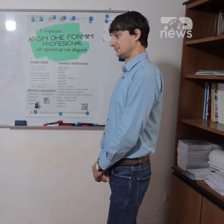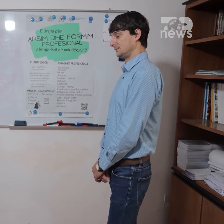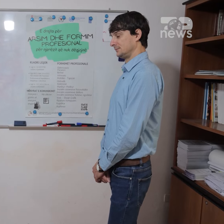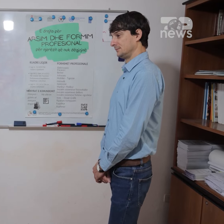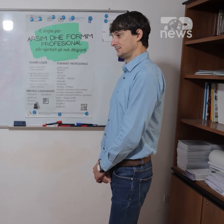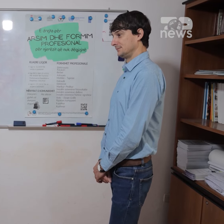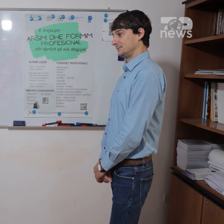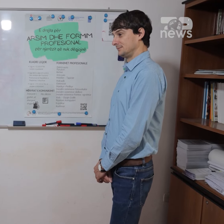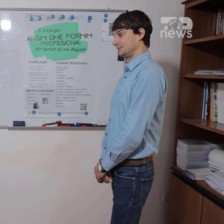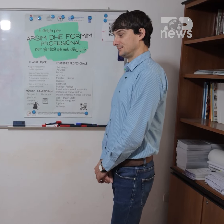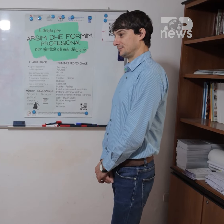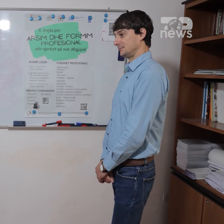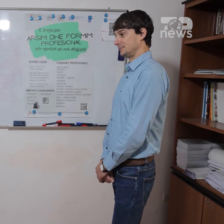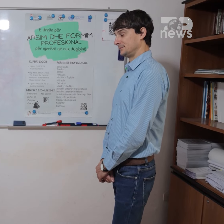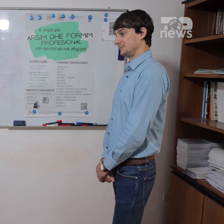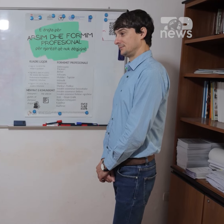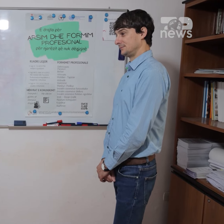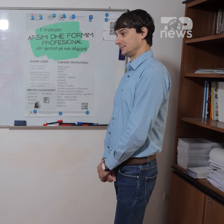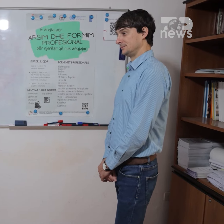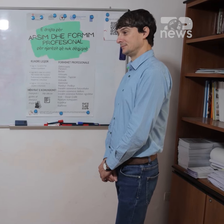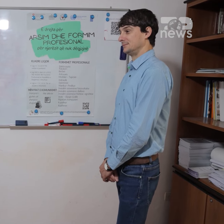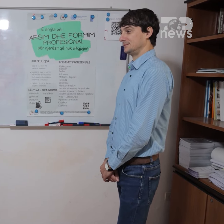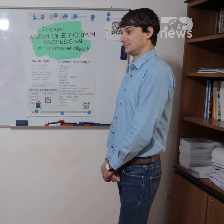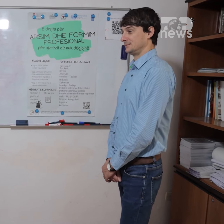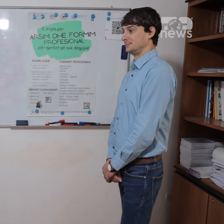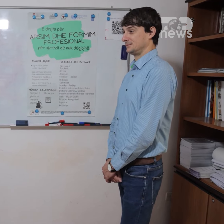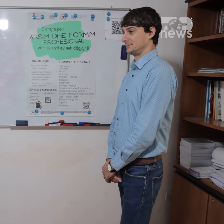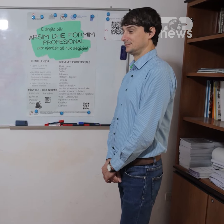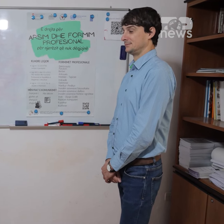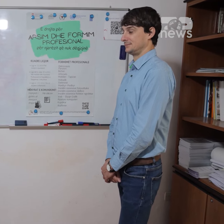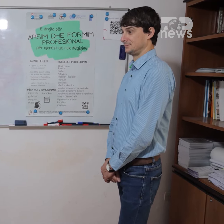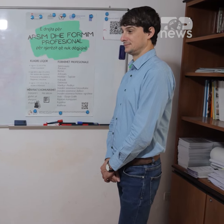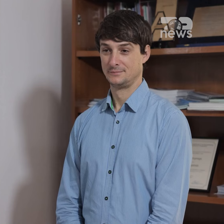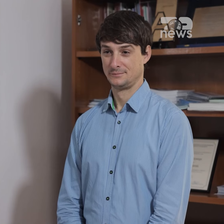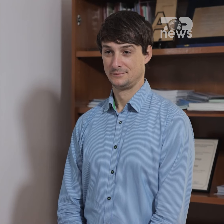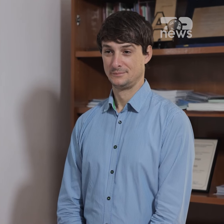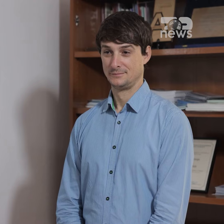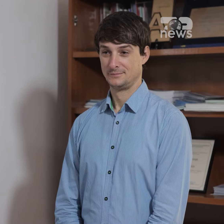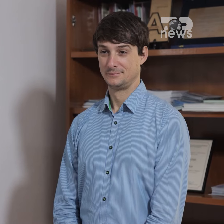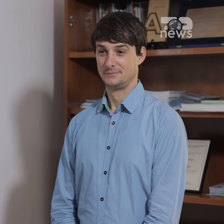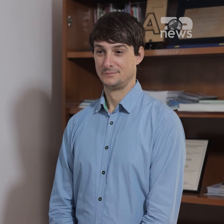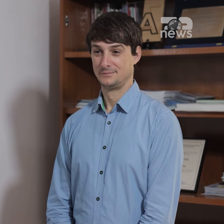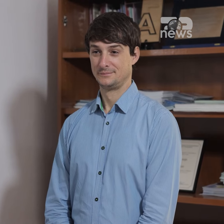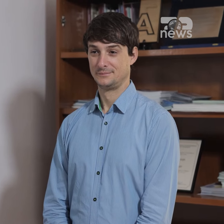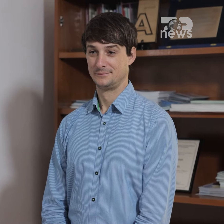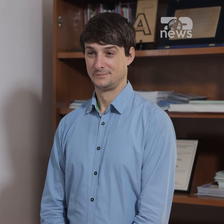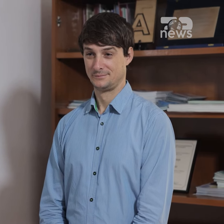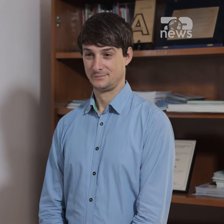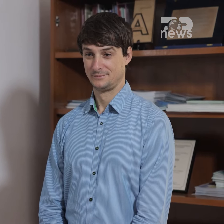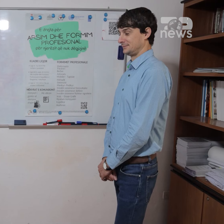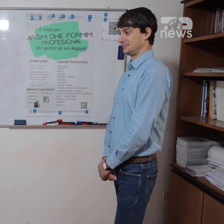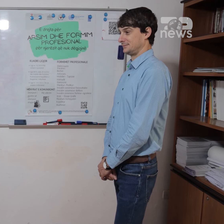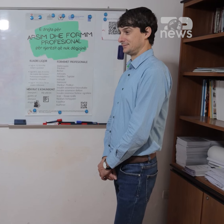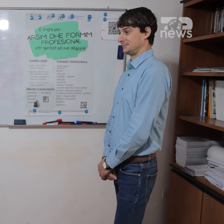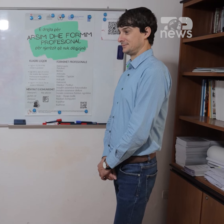kemi ardhur pra Anat, shoqatës kombëtare të njerëzve që nuk dëgjojnë, e kremeje është Florian Rojba, drejtori ekzekutiv i saj. Do të bëjmë një